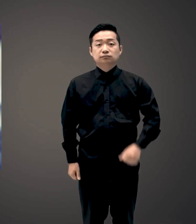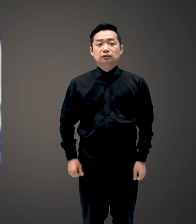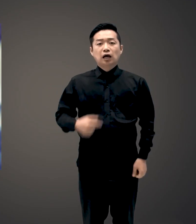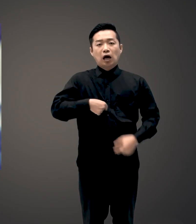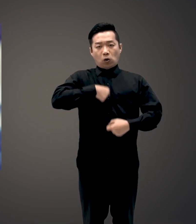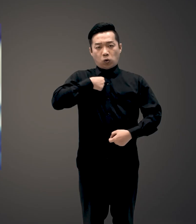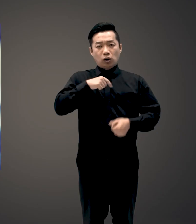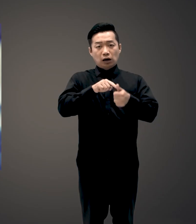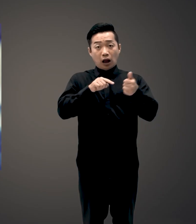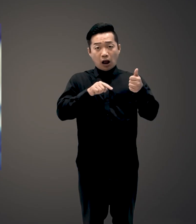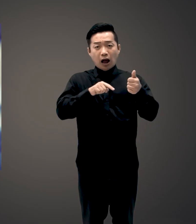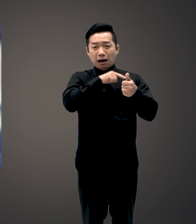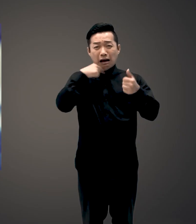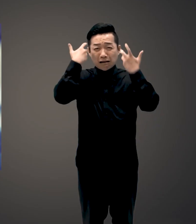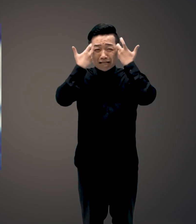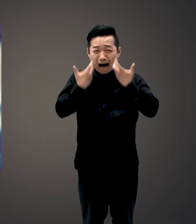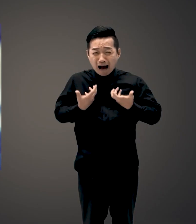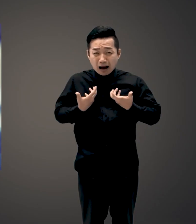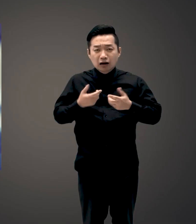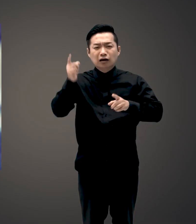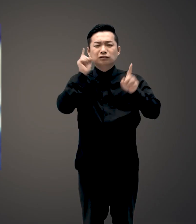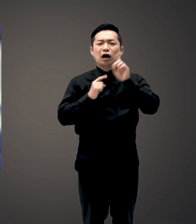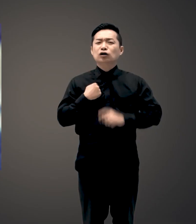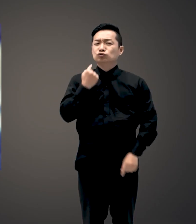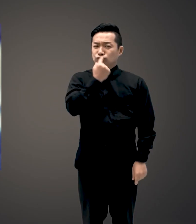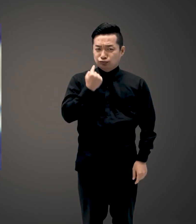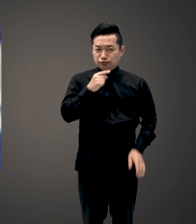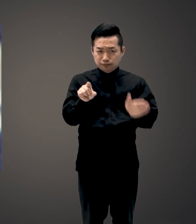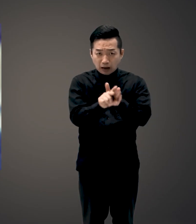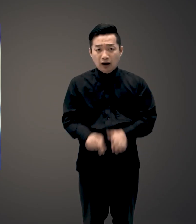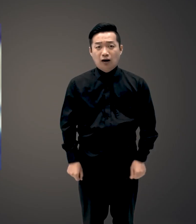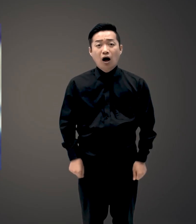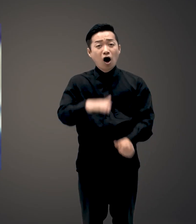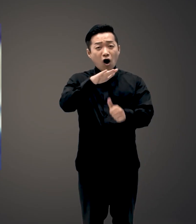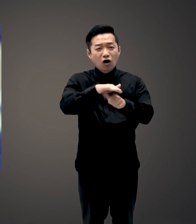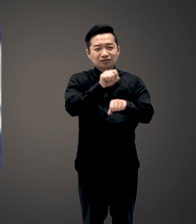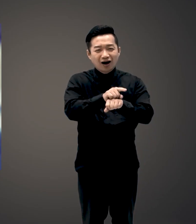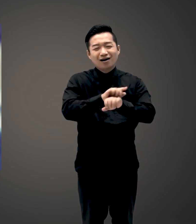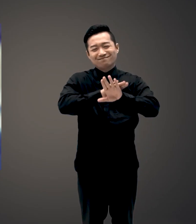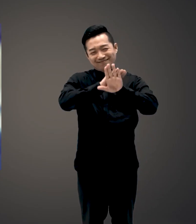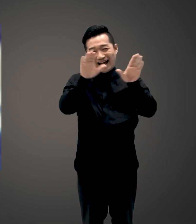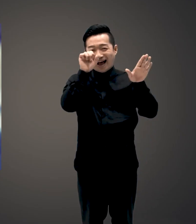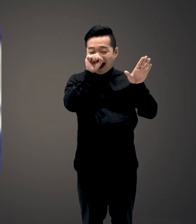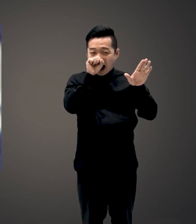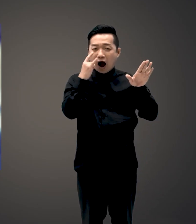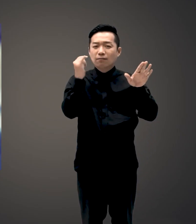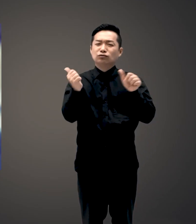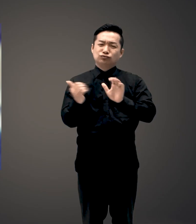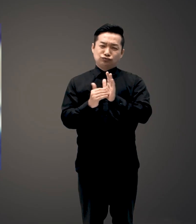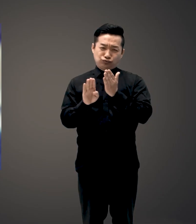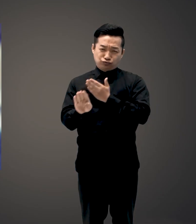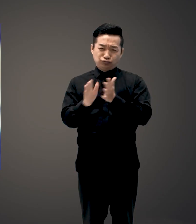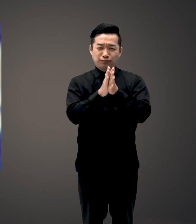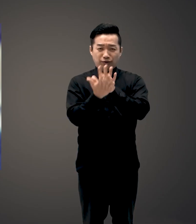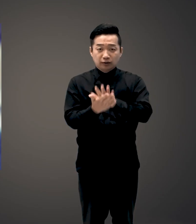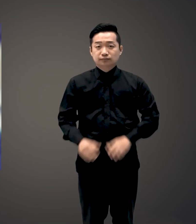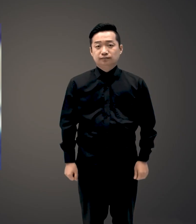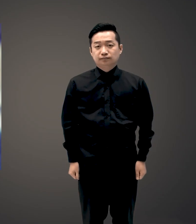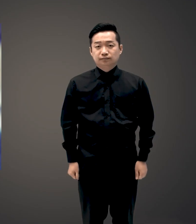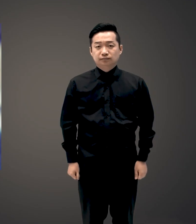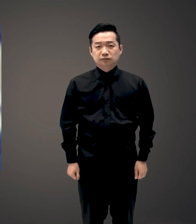1987년작 영화 술고래의 탄생을 다룬 실화 소설. 나는 술꾼들이 얼마나 이상하고 필사적인 삶을 살아가는지 보여주고